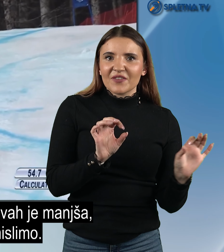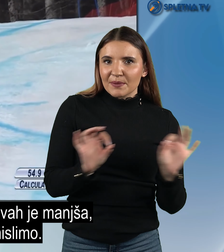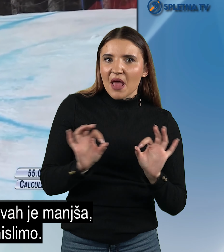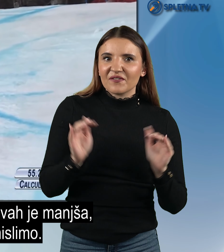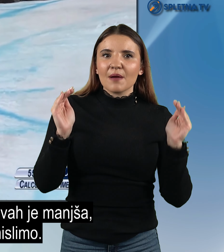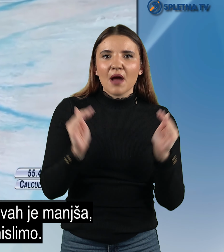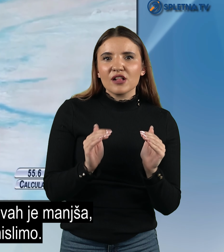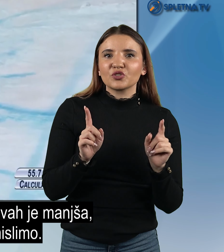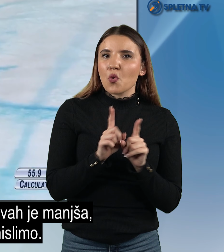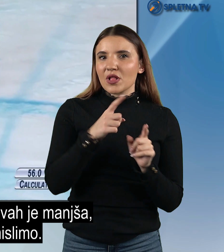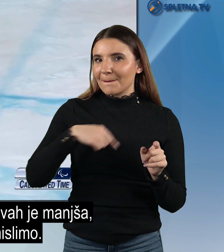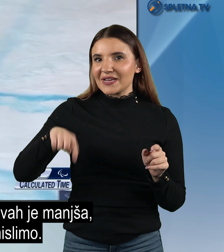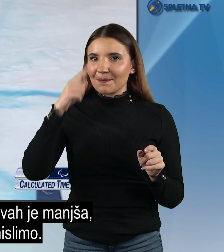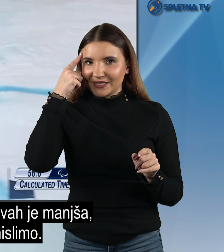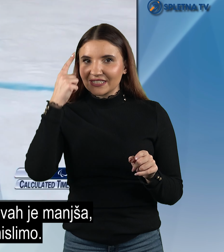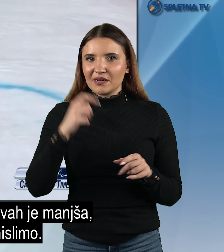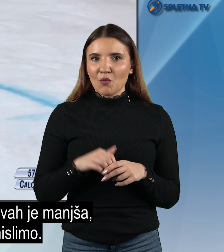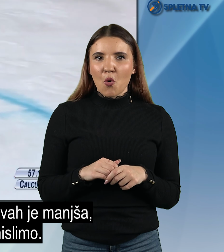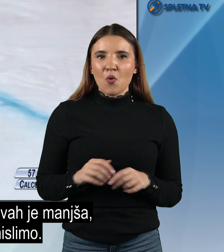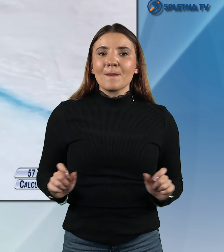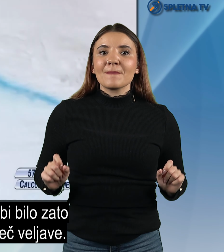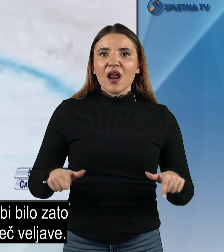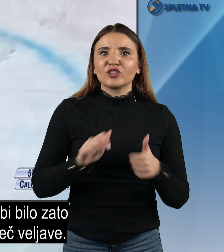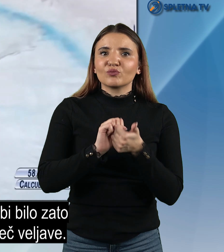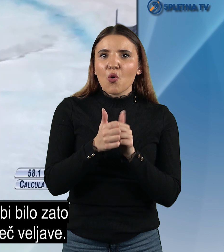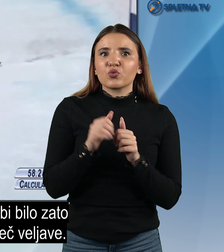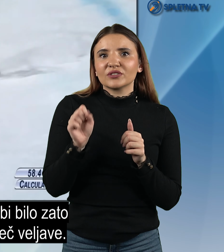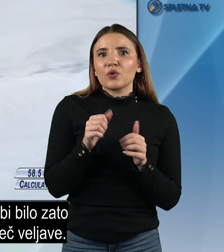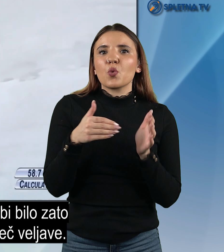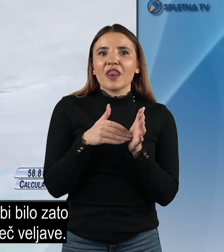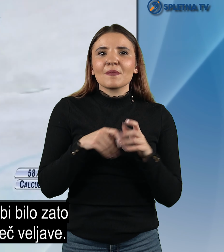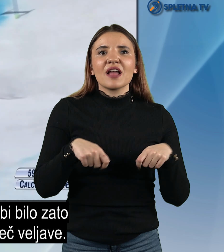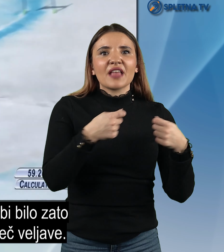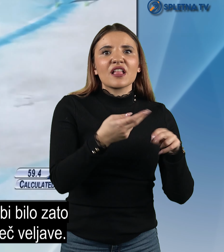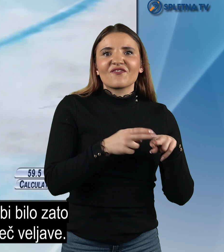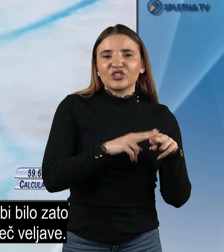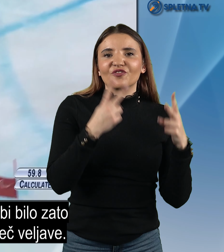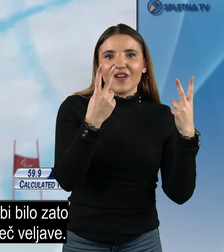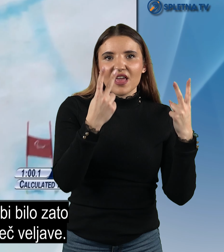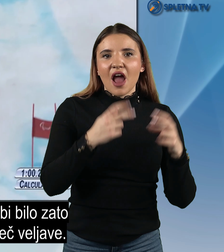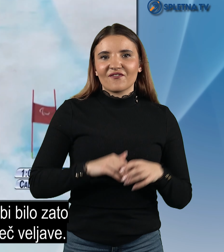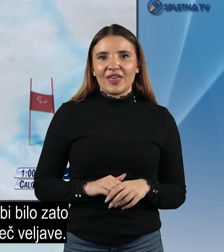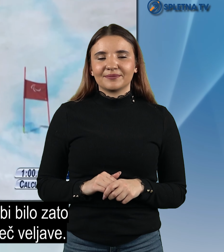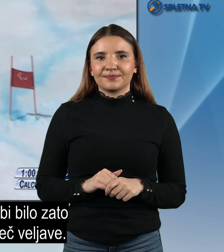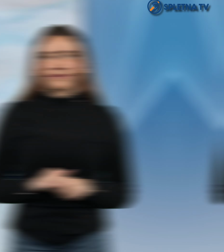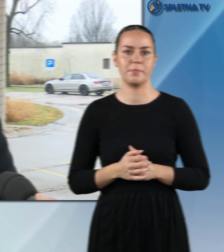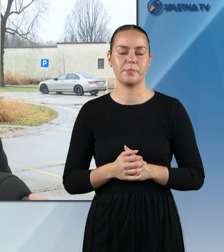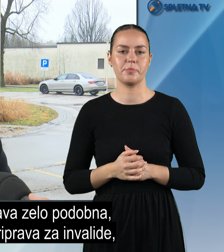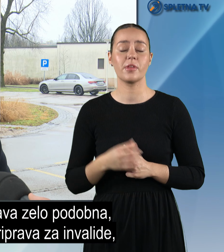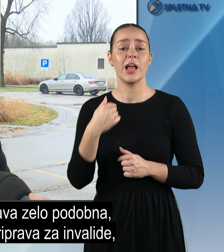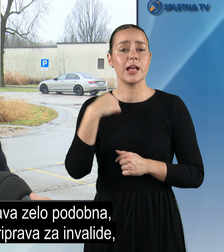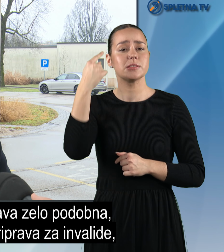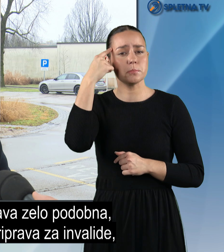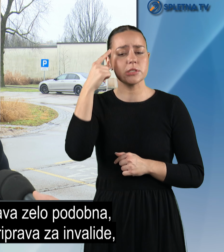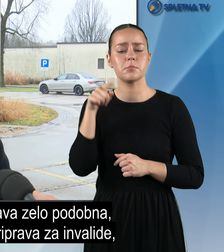Razlika v pripravah je manjša, kot si mislimo. Parašportu bi bilo zato treba dati več veljave. Mislim,